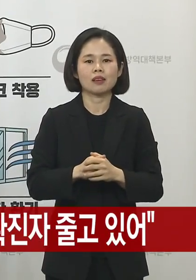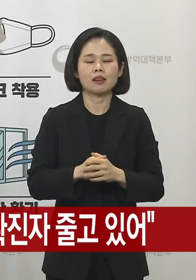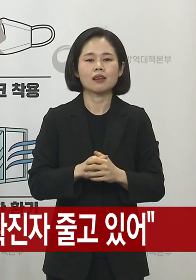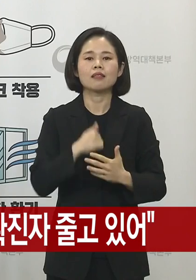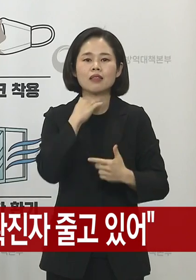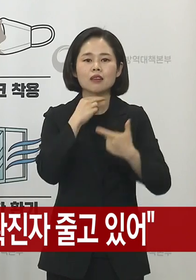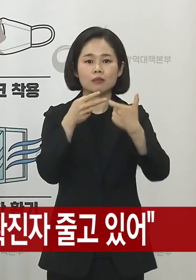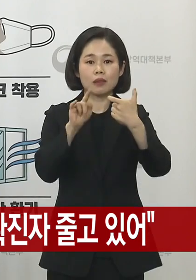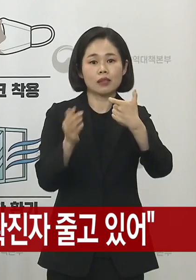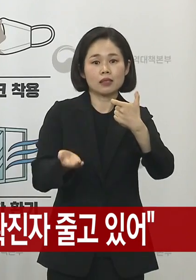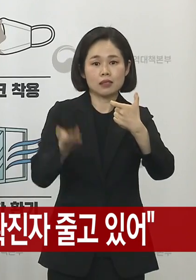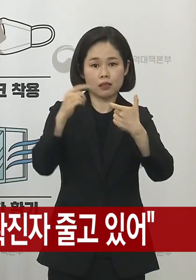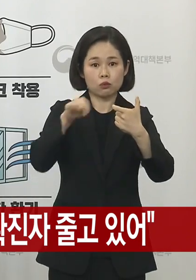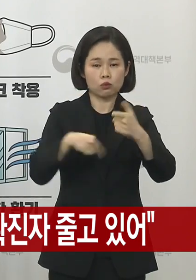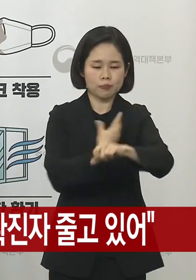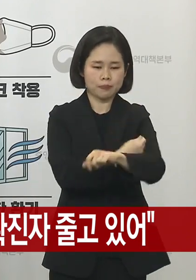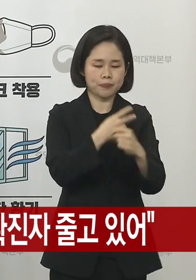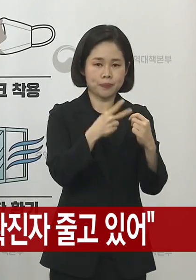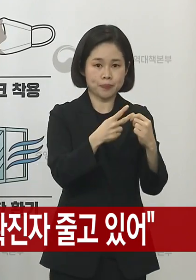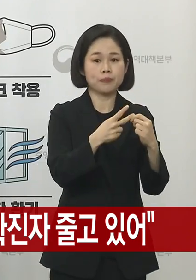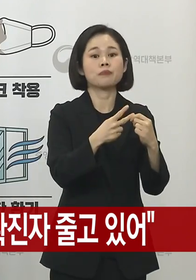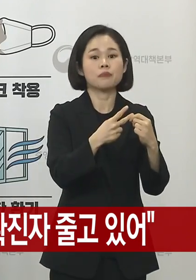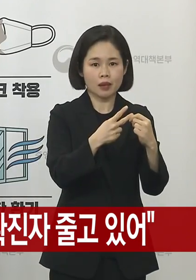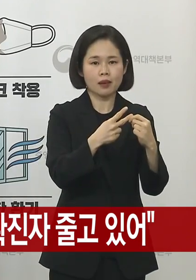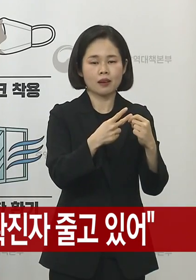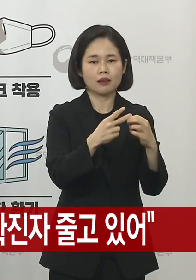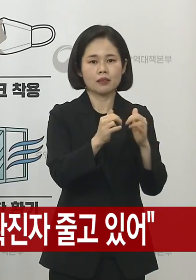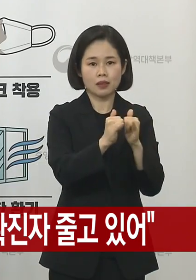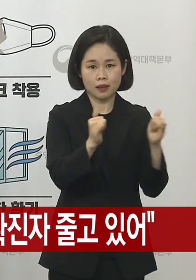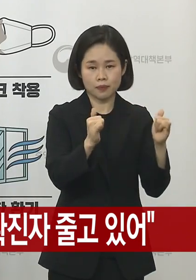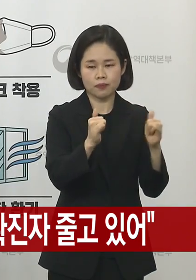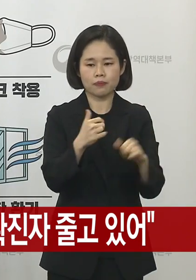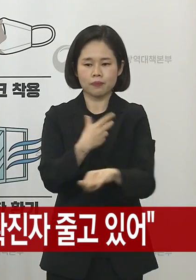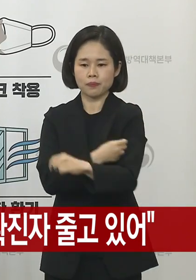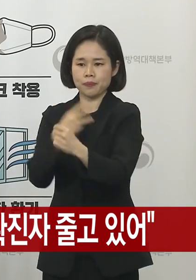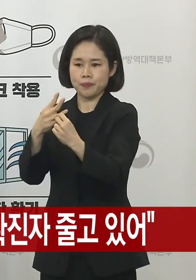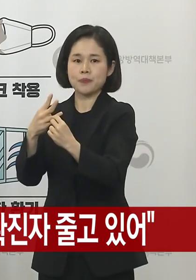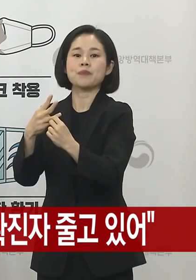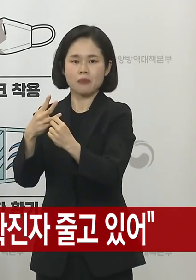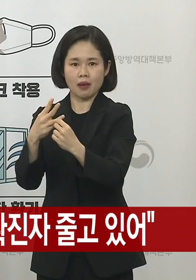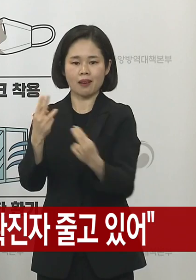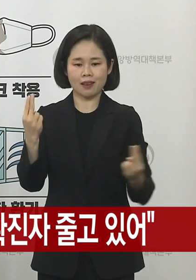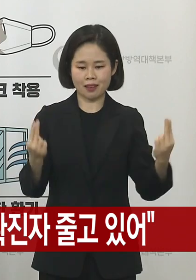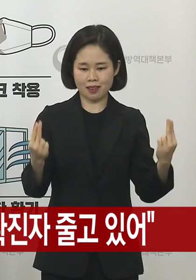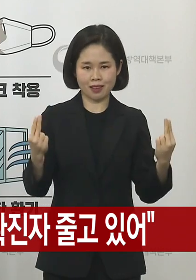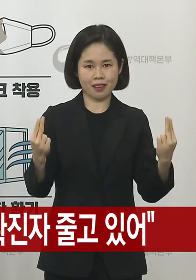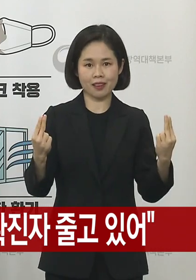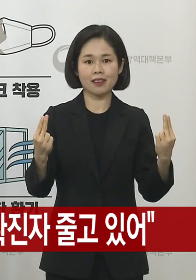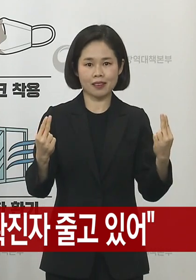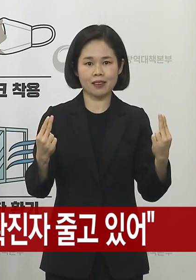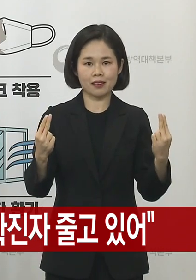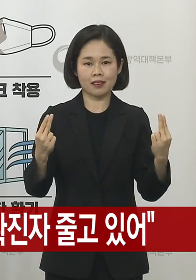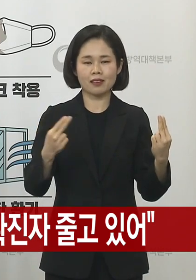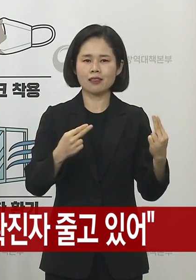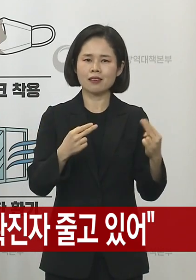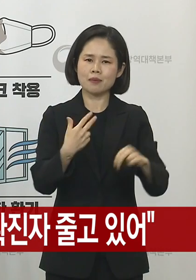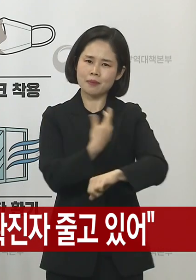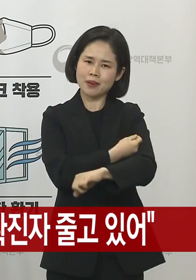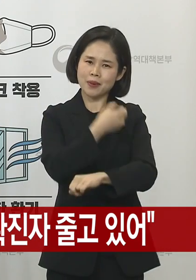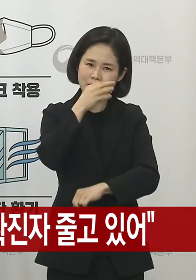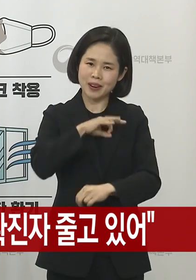중앙방역대책본부는 60세 이상 중 2차 접종까지 완료하신 분과 3차 접종까지 완료하신 분들 간의 예방접종의